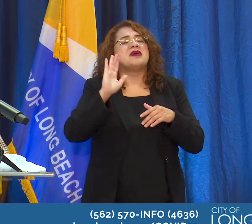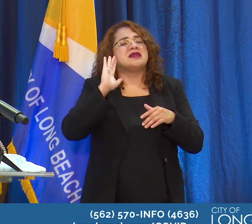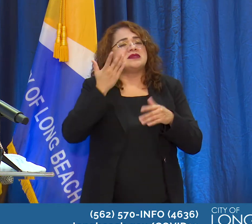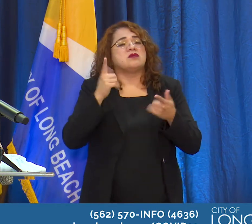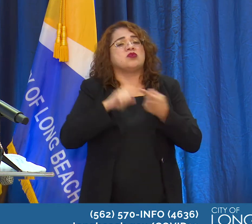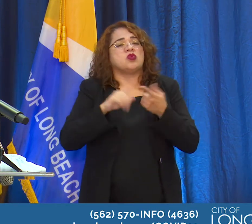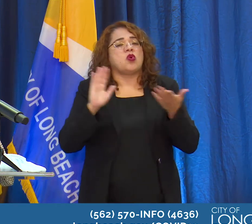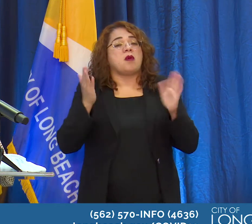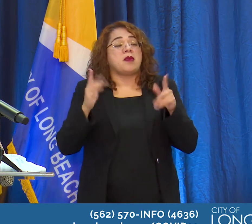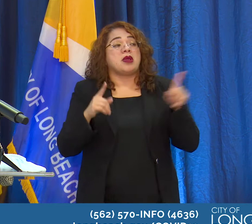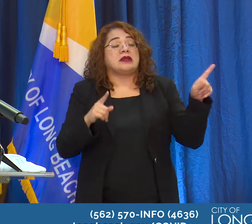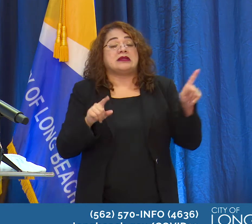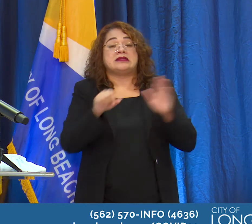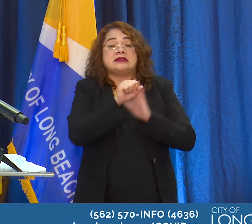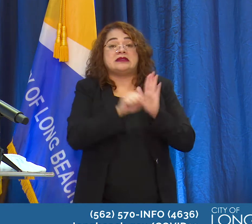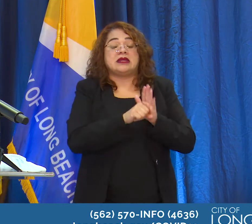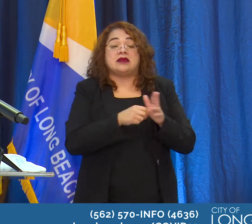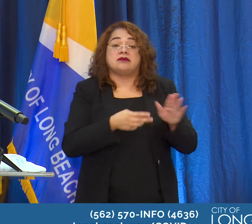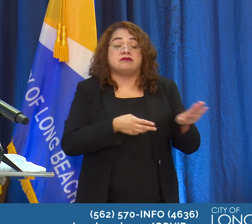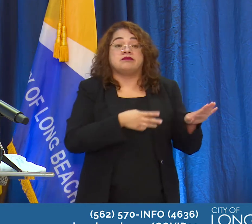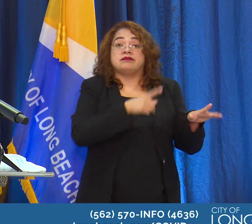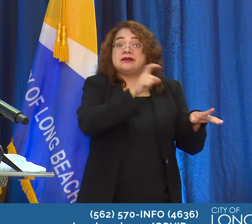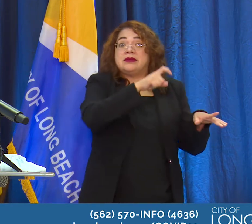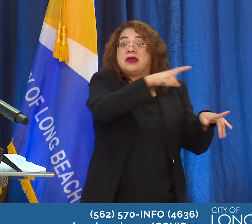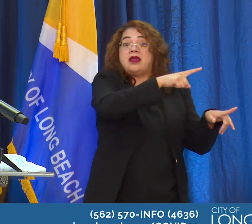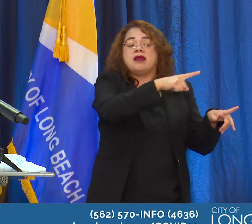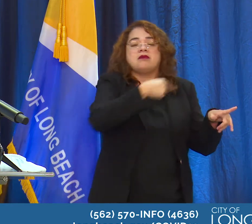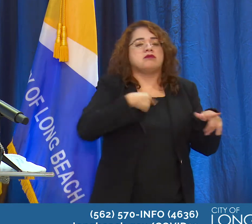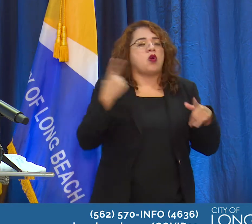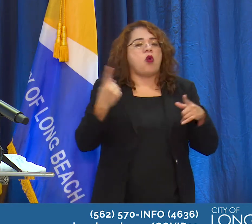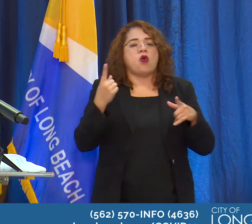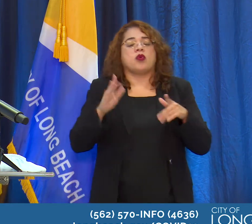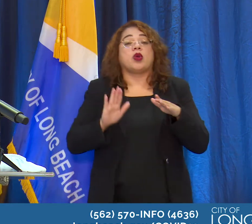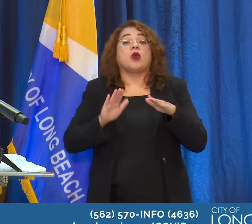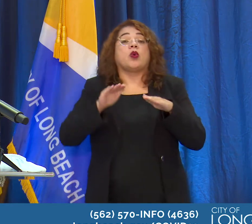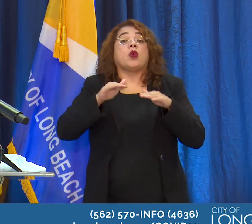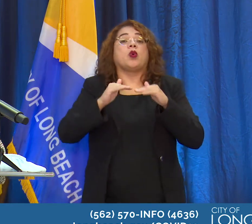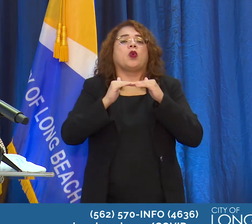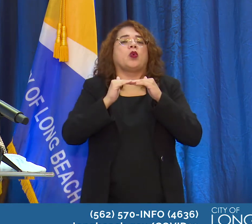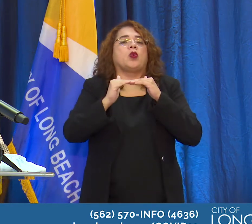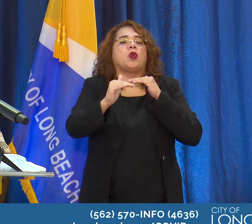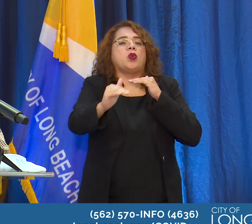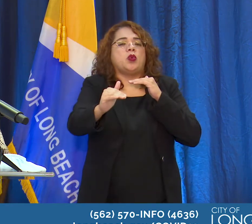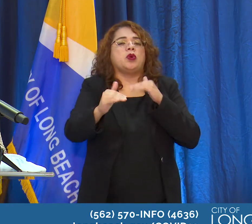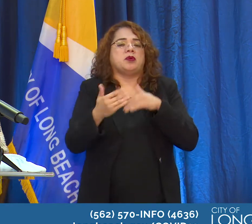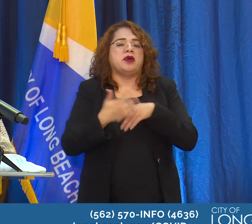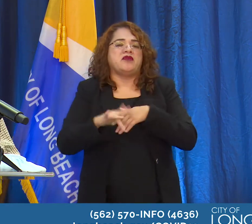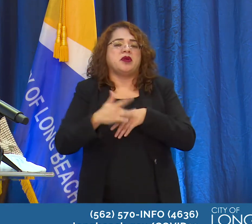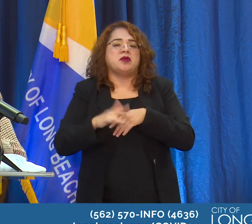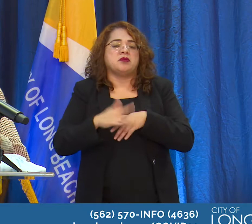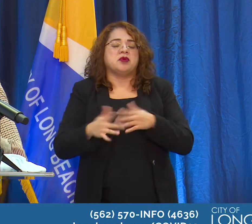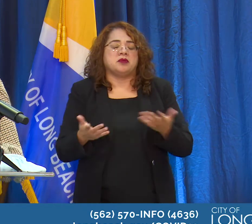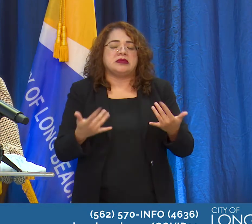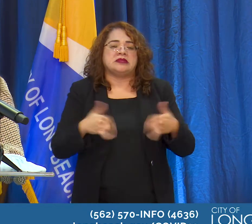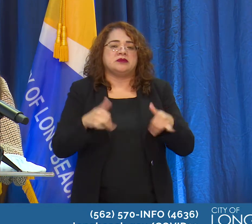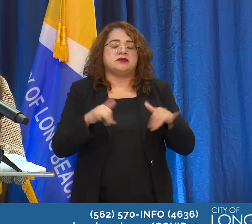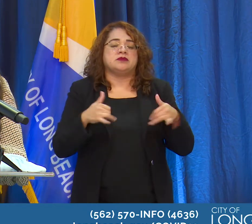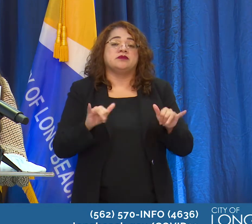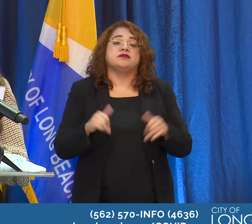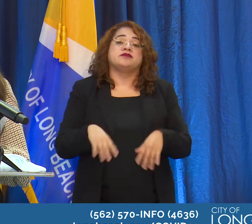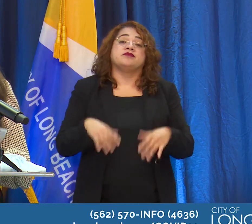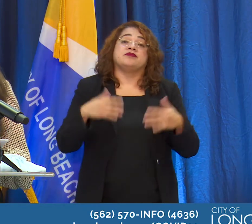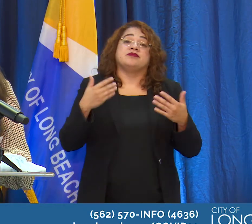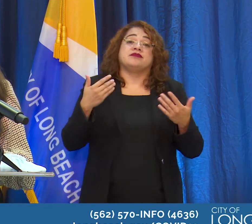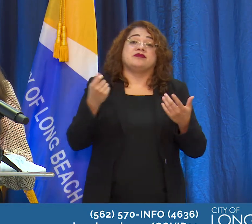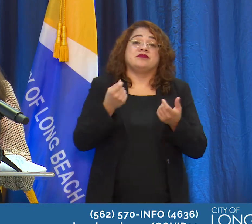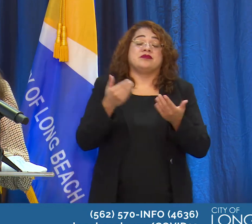comparación con el estado. Vamos a hablar sobre un nuevo sitio para